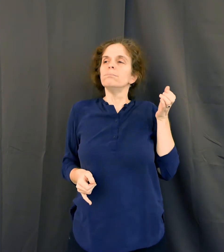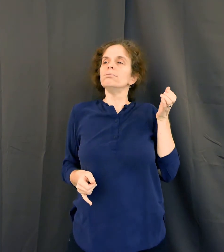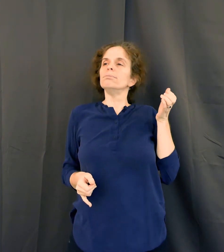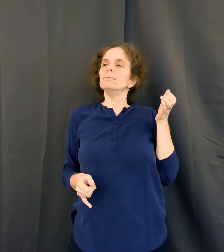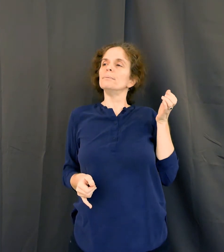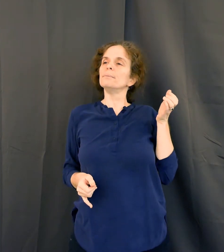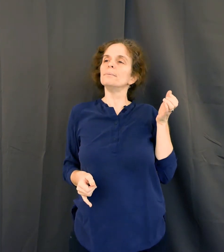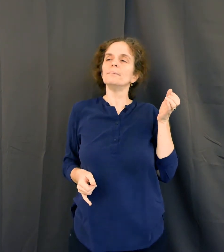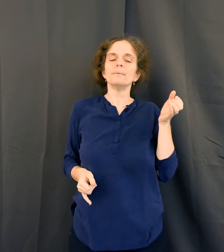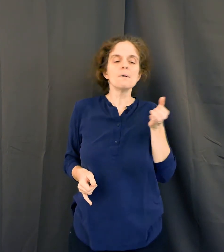pipe.